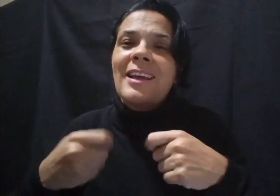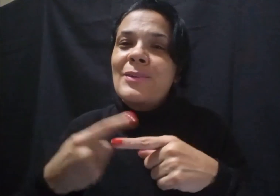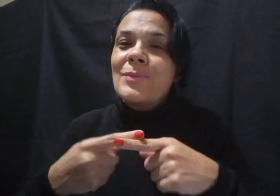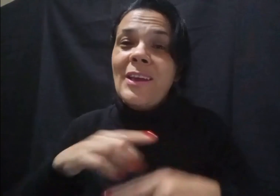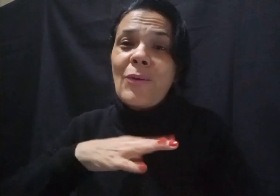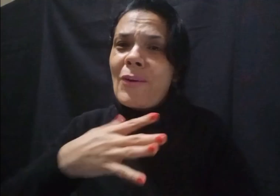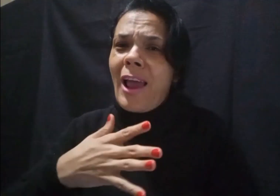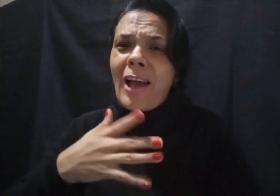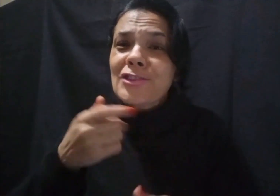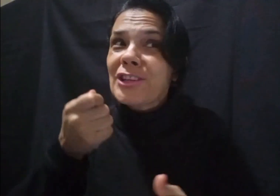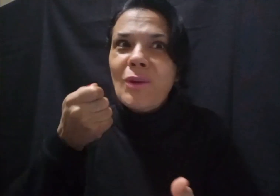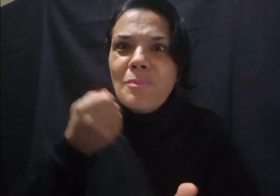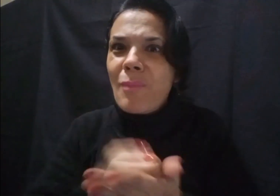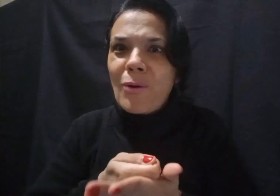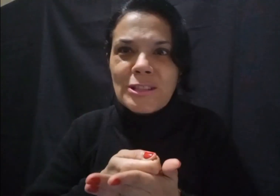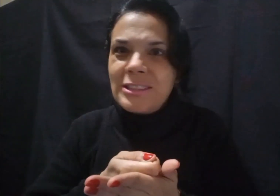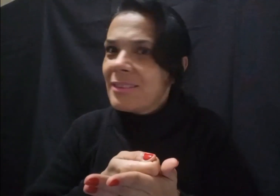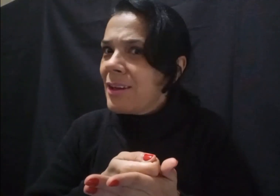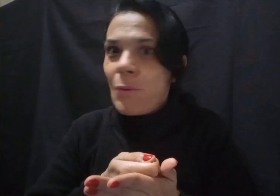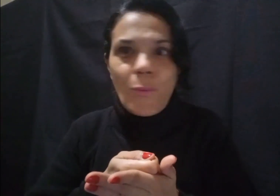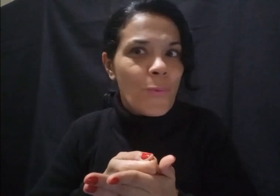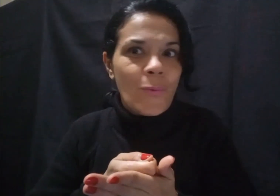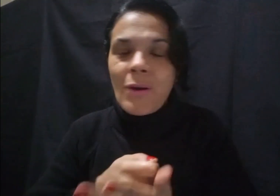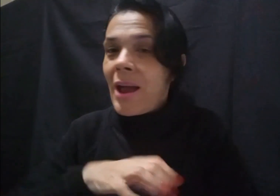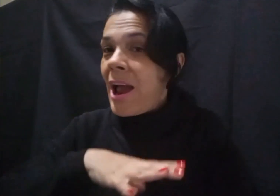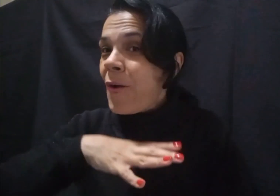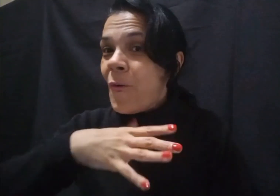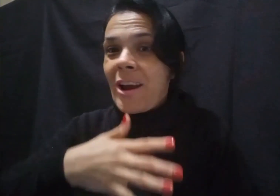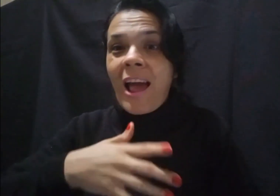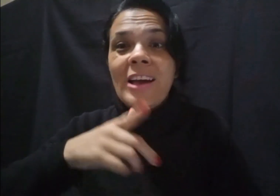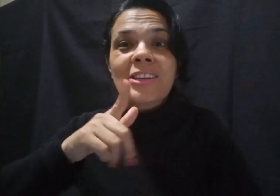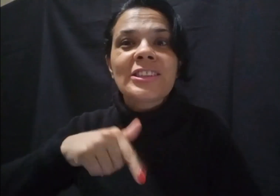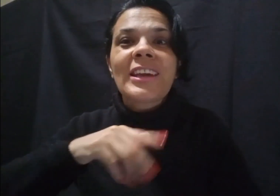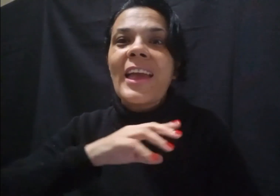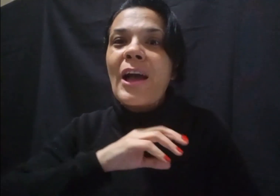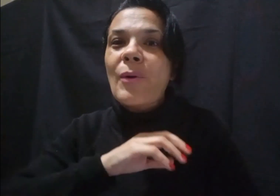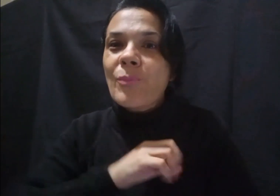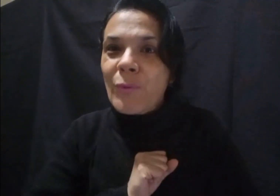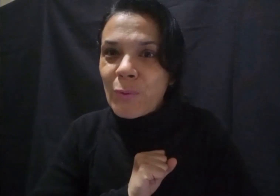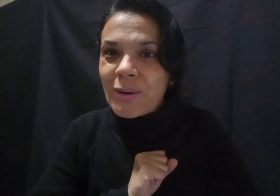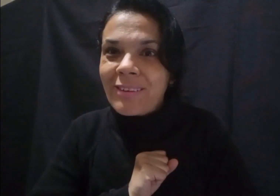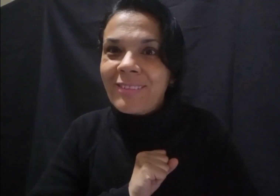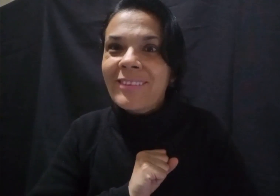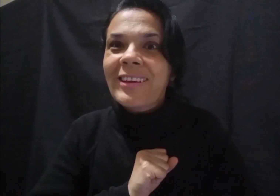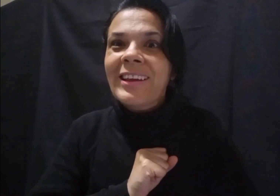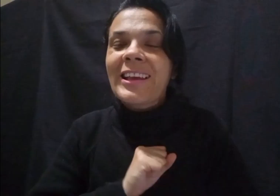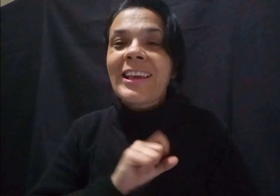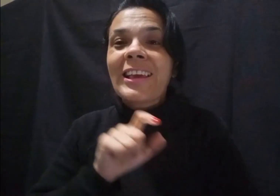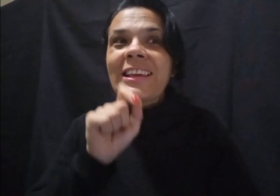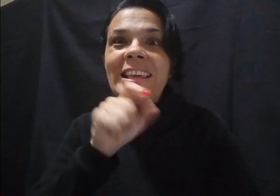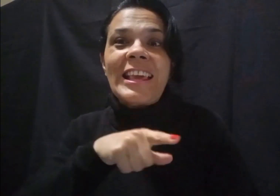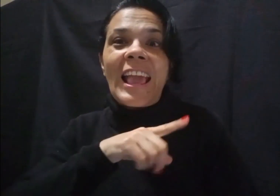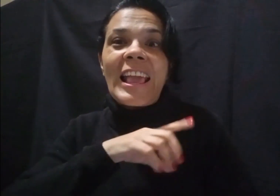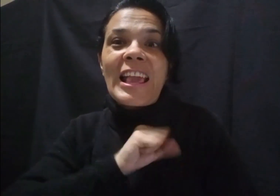ou da agressividade. Ela nasce do amor. Quem ama, enfrenta. Quem